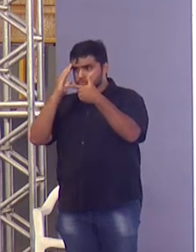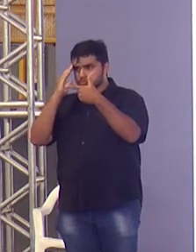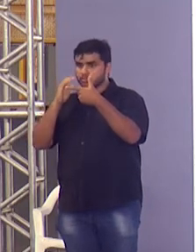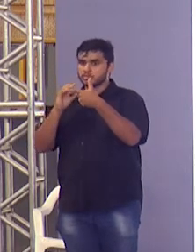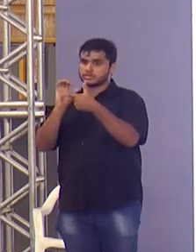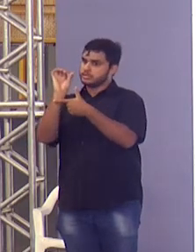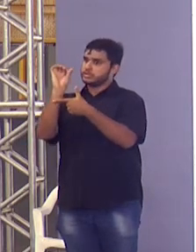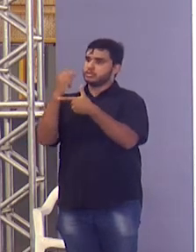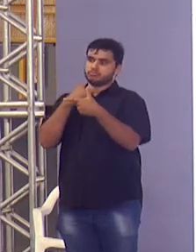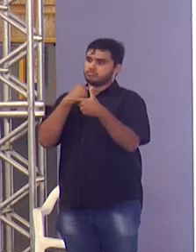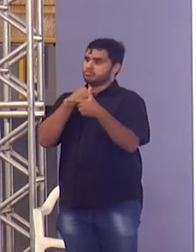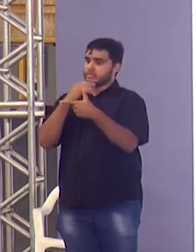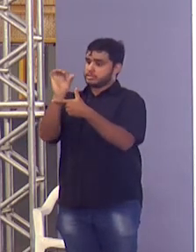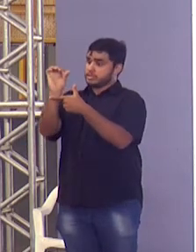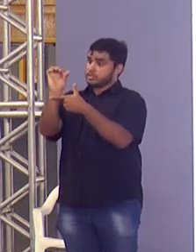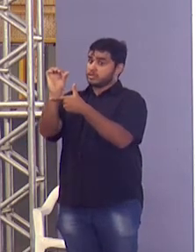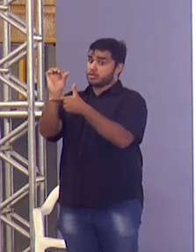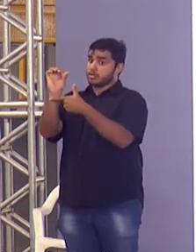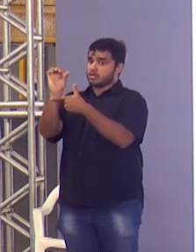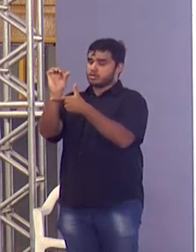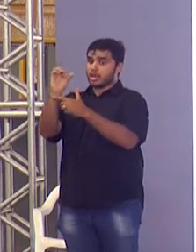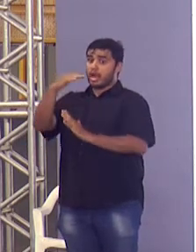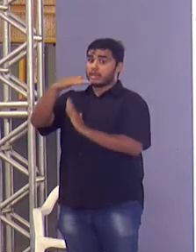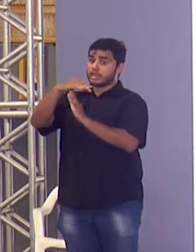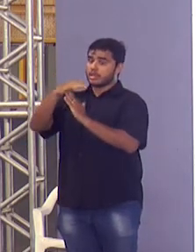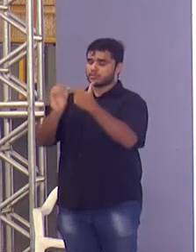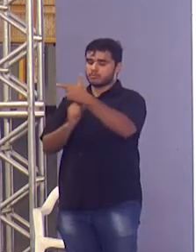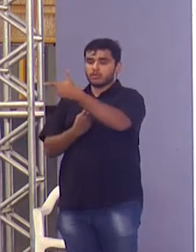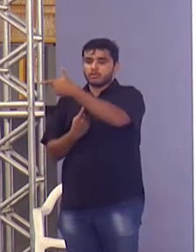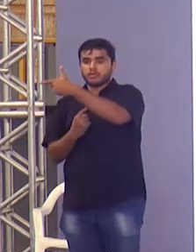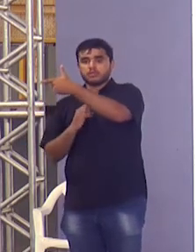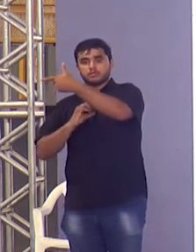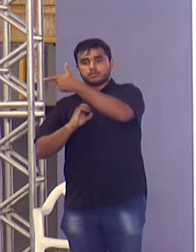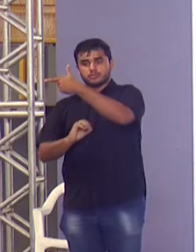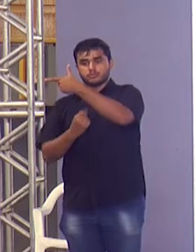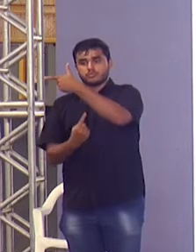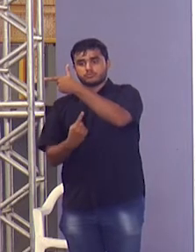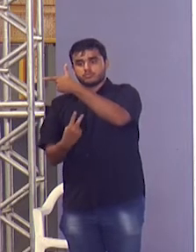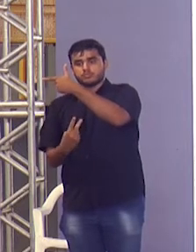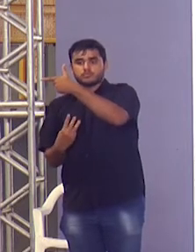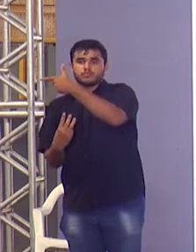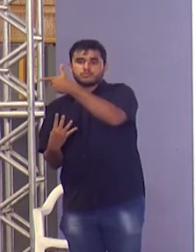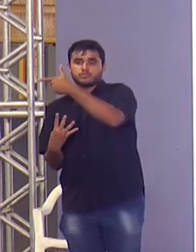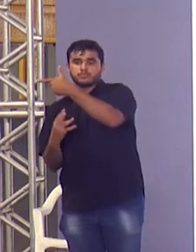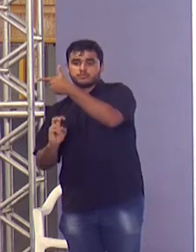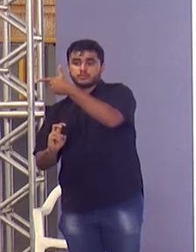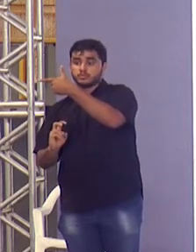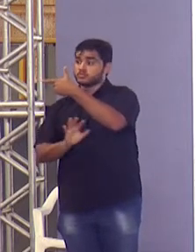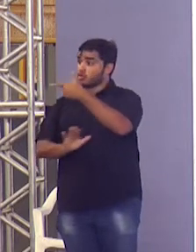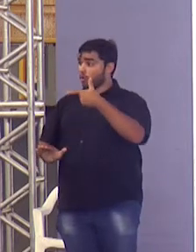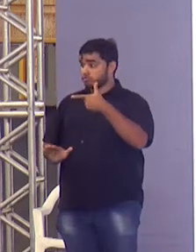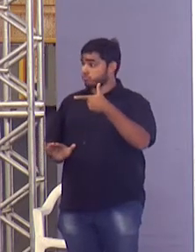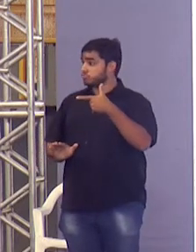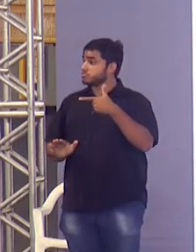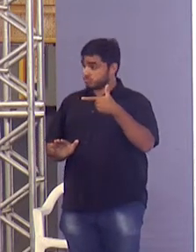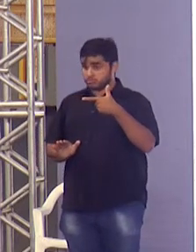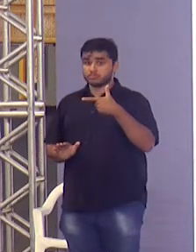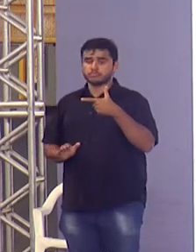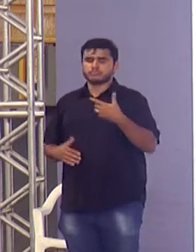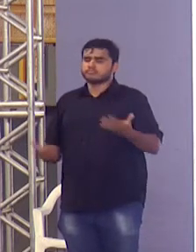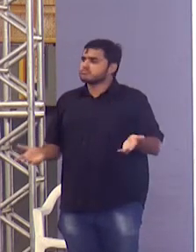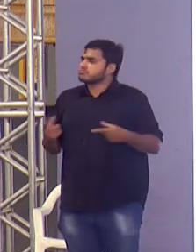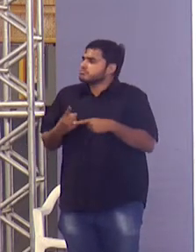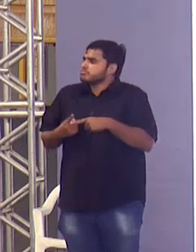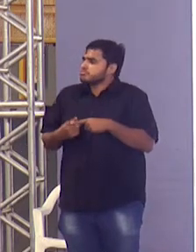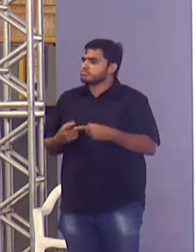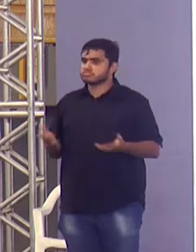Quando eu divido por 6, o resto pode ser 0, 1, 2, 3, 4 ou 5. Roberto, por que